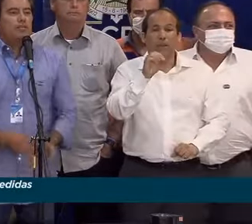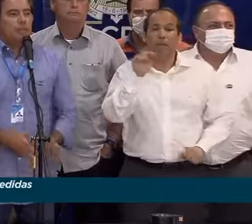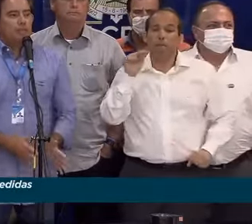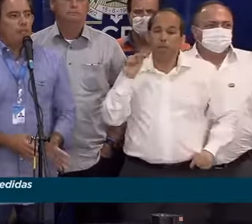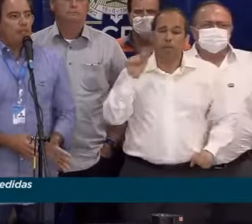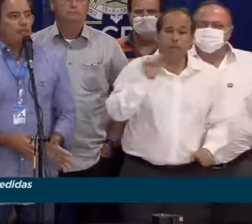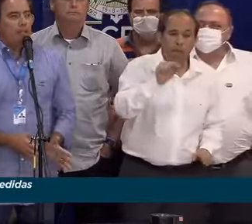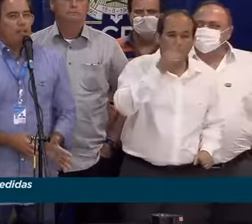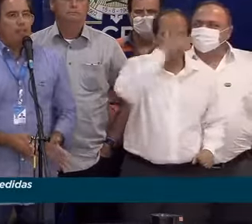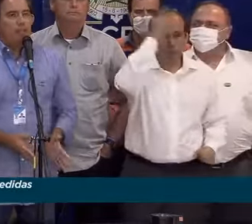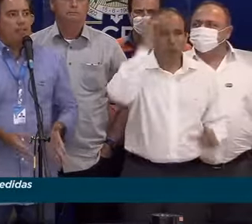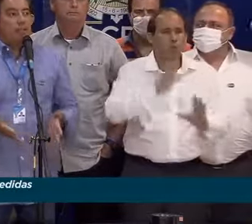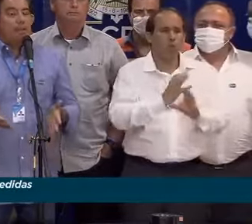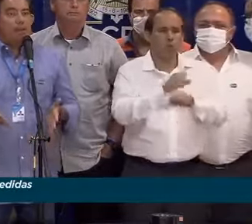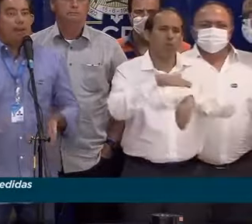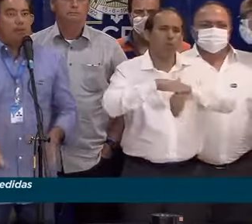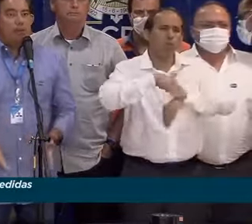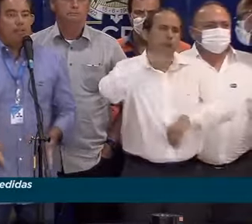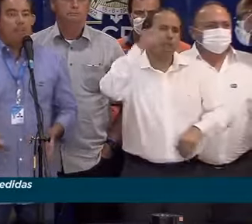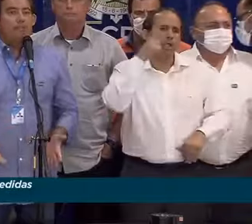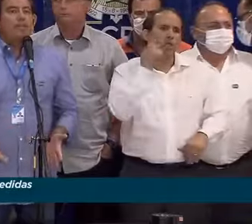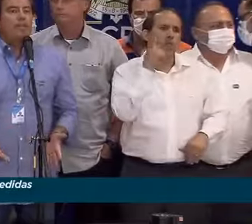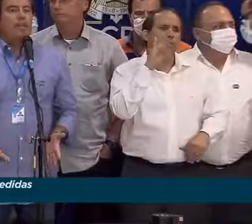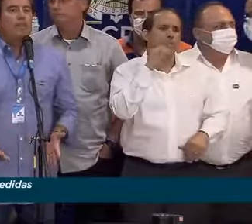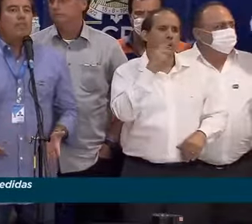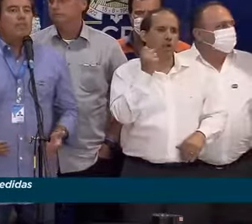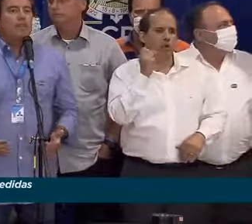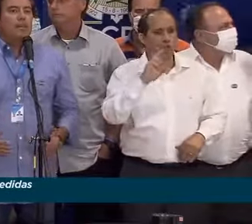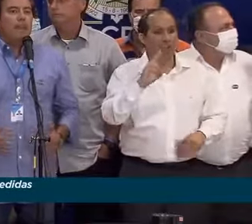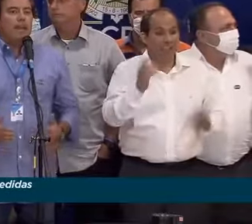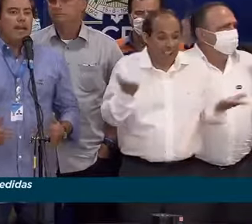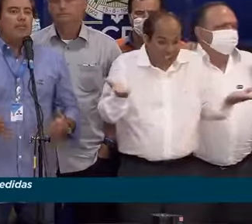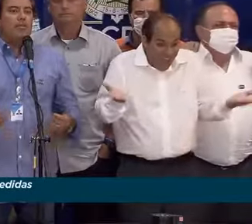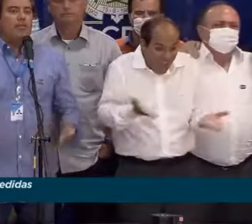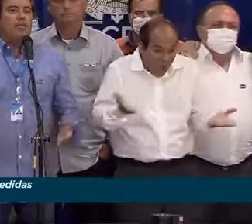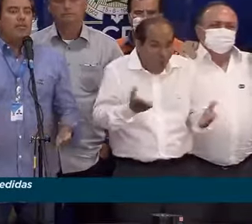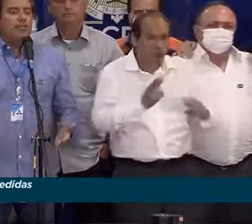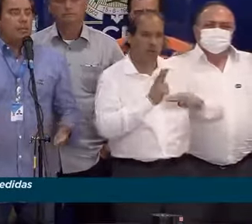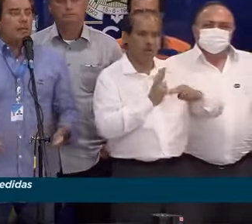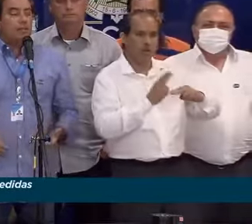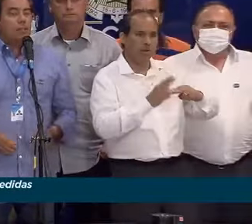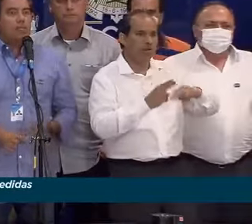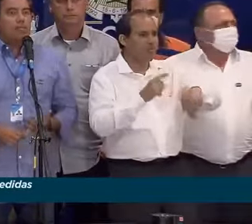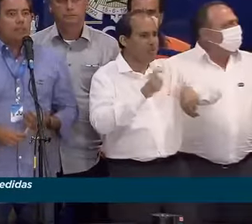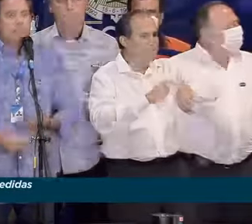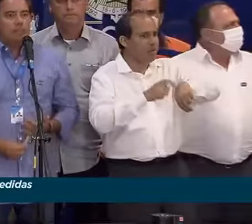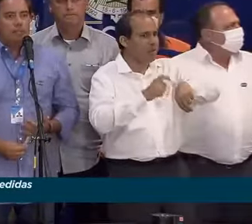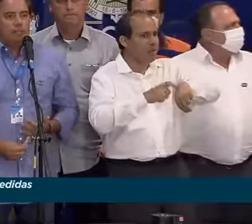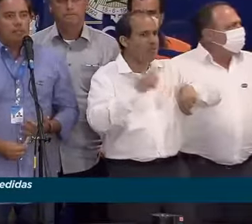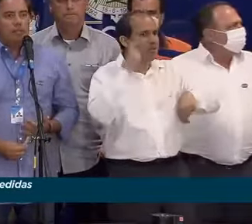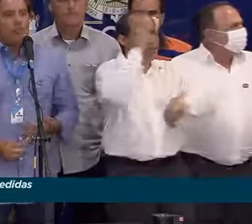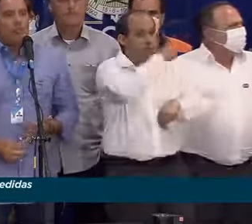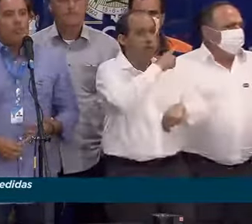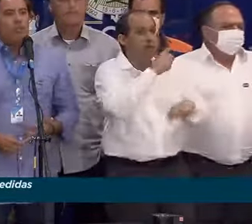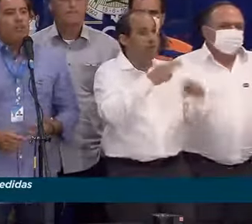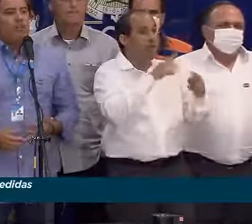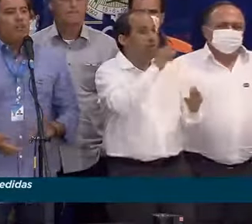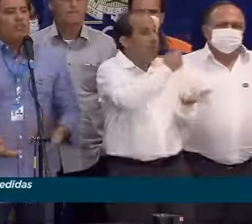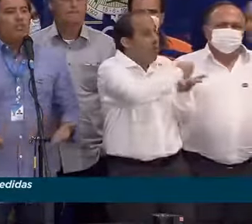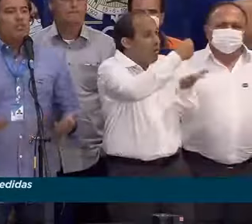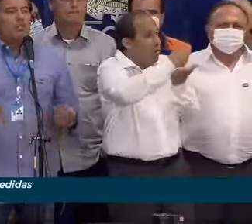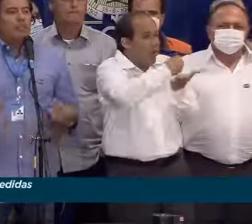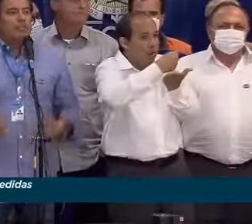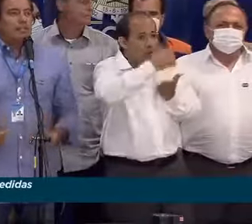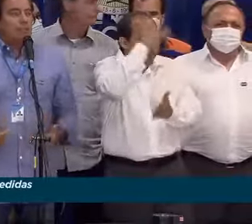bilhão de reais. Agora, nesse momento, a Caixa Econômica Federal está contratando pessoas,